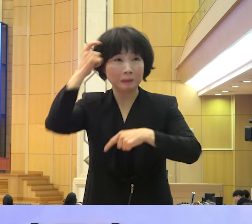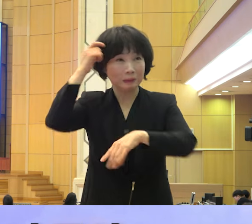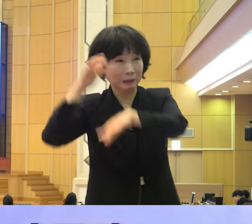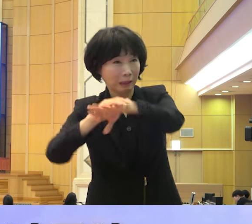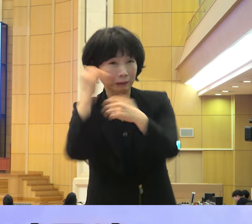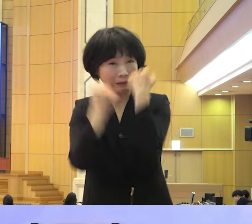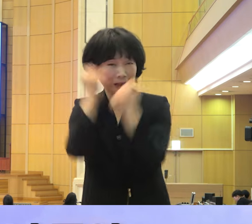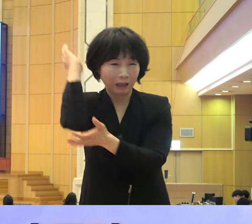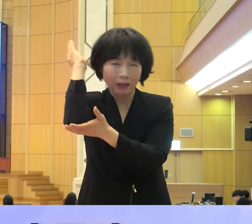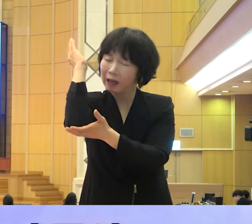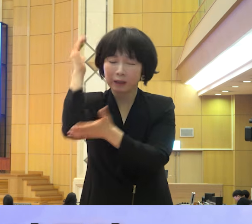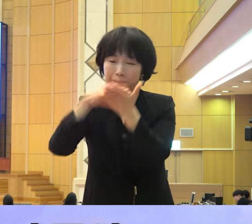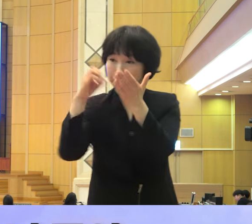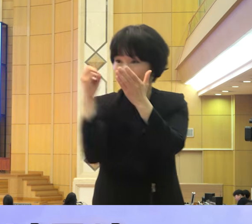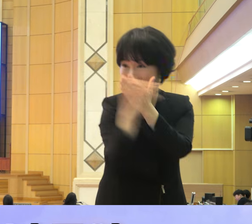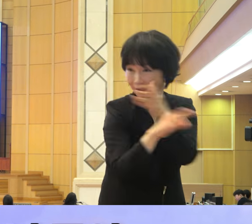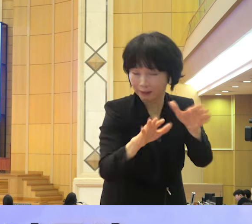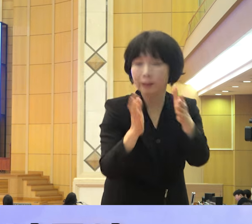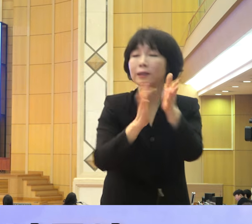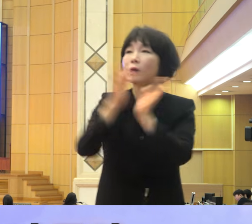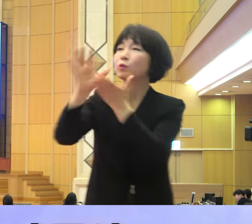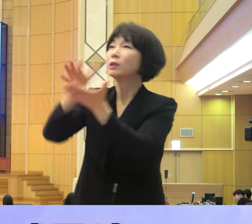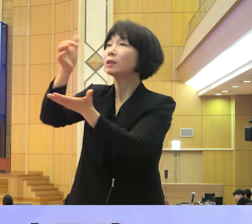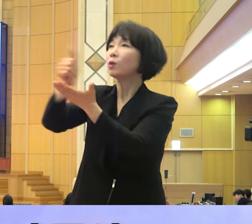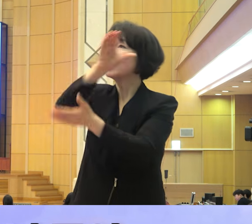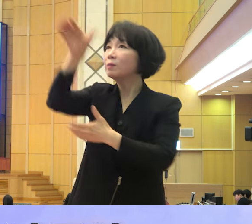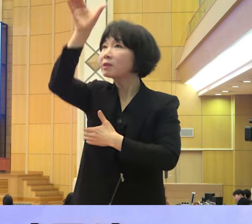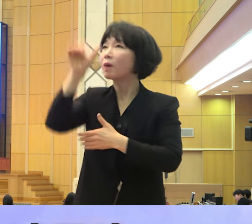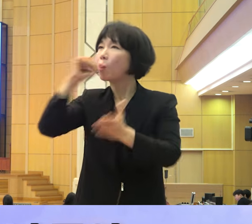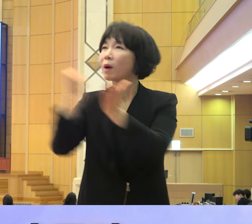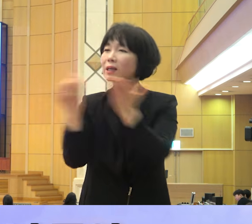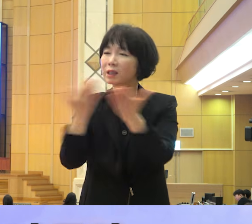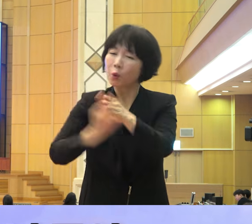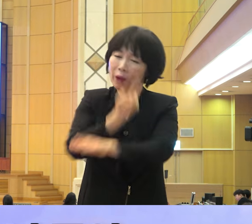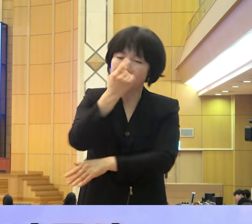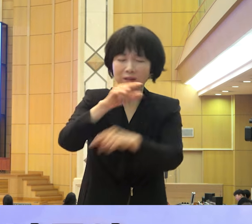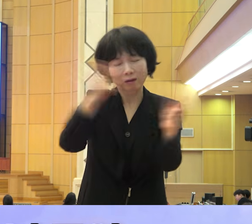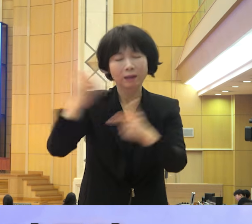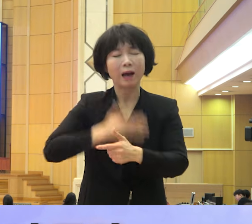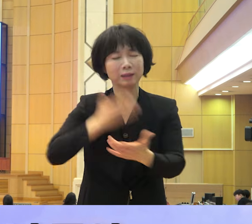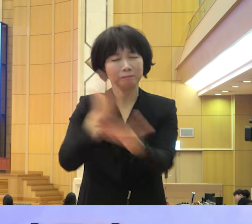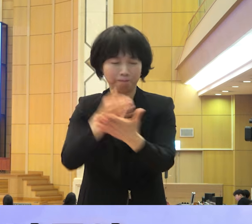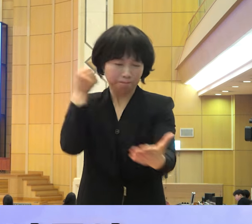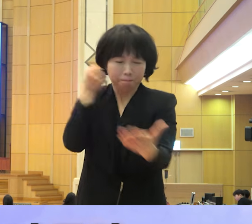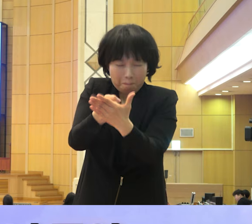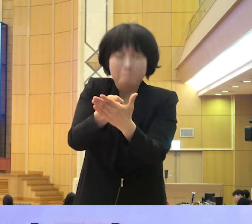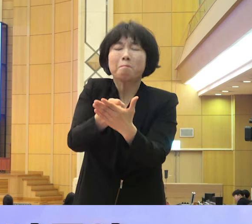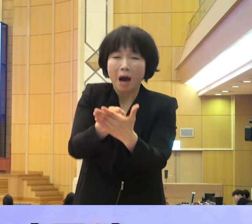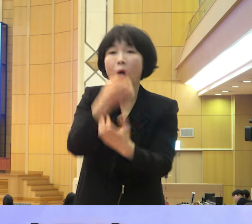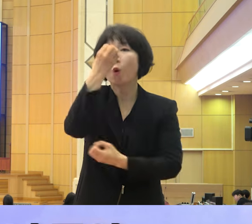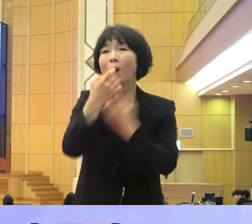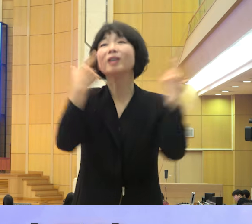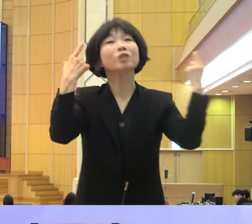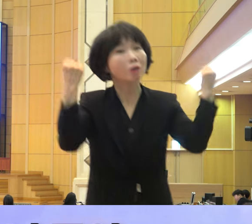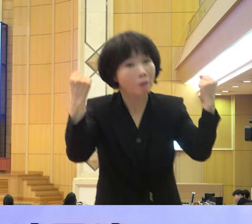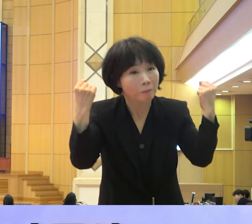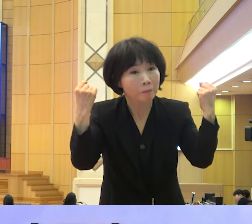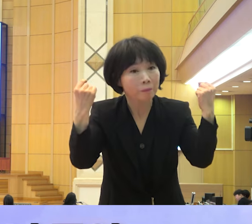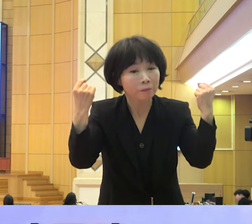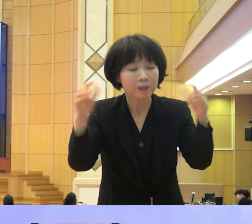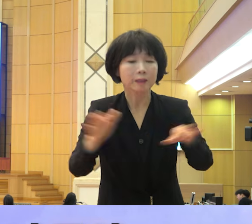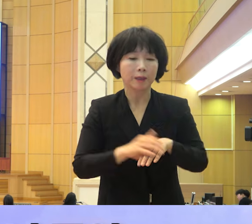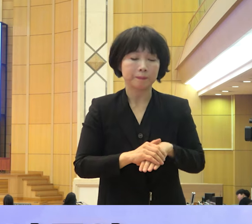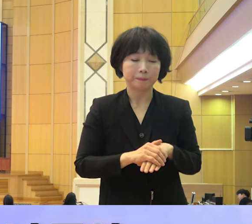지적으로 설교할 것이 아니라 예수 그리스도와 십자가에 못 박힌 것 외에는 알지 않기로 작정했다고 하였나이다.